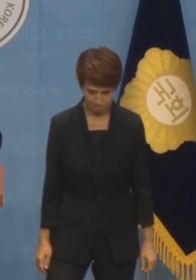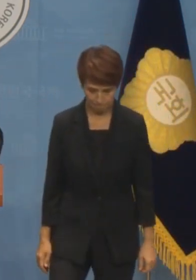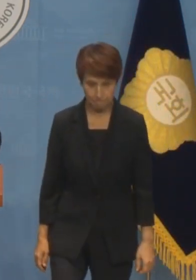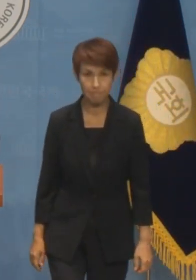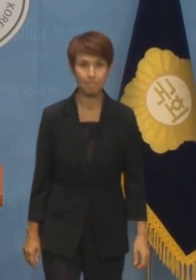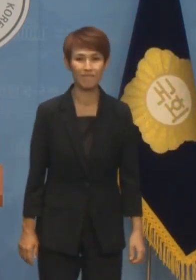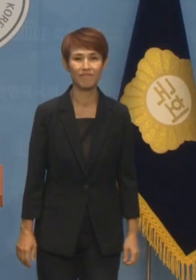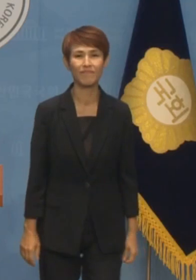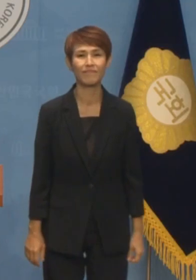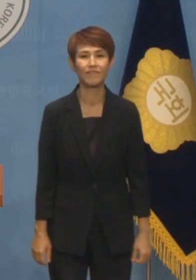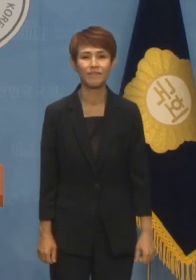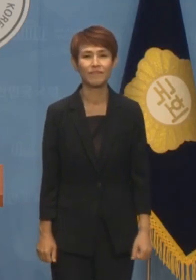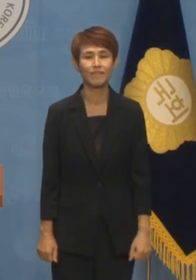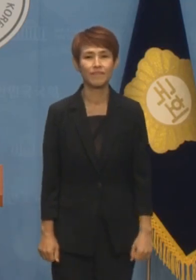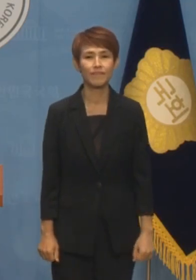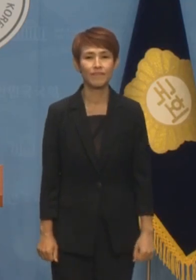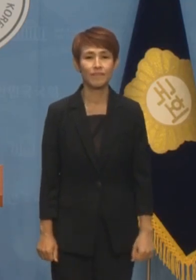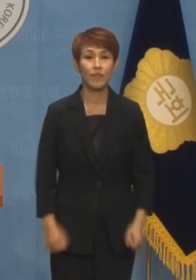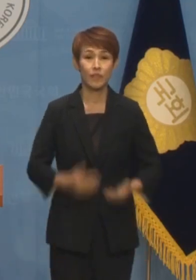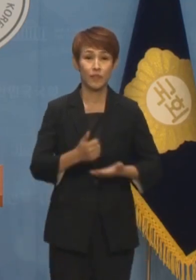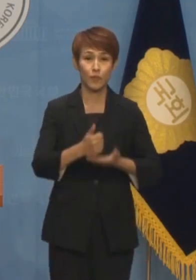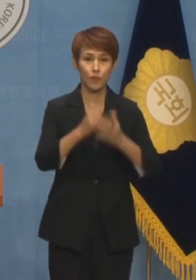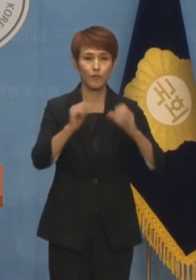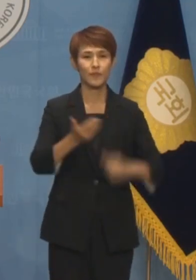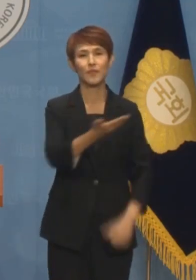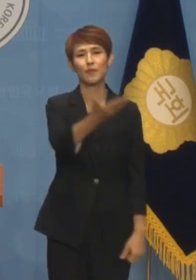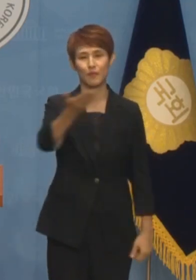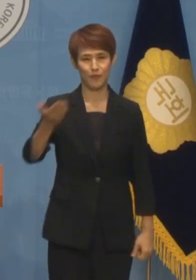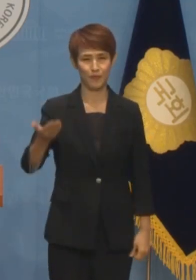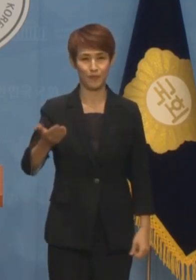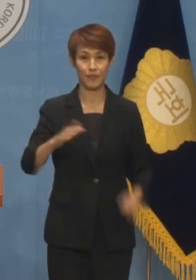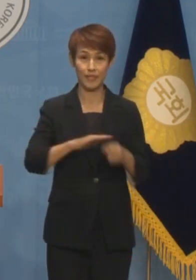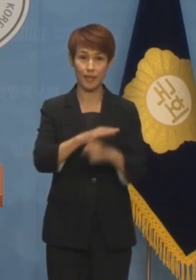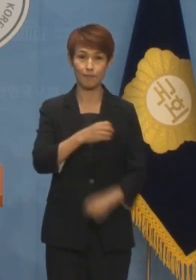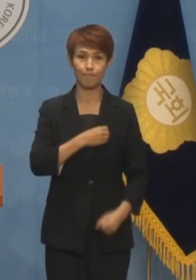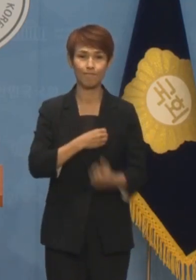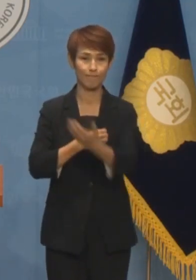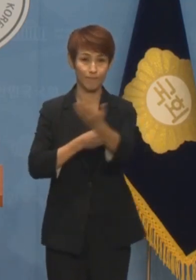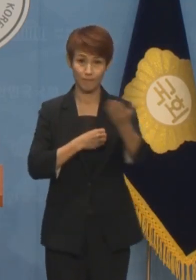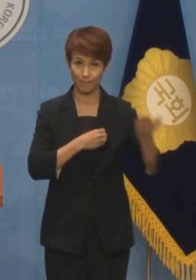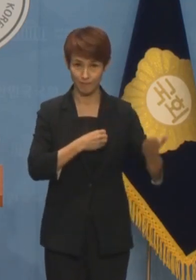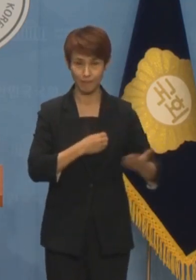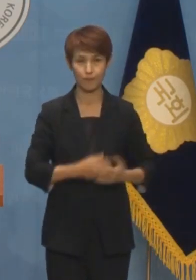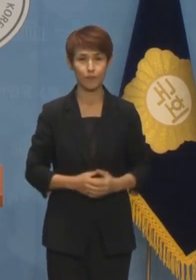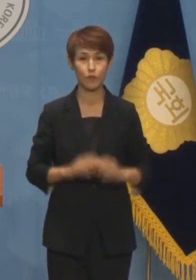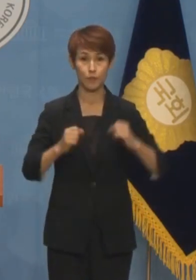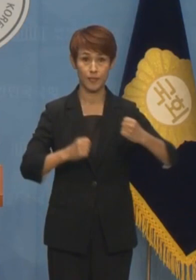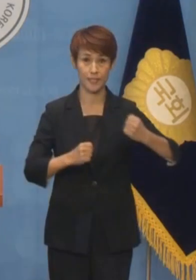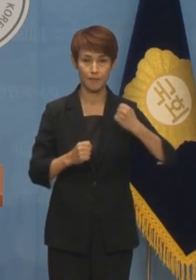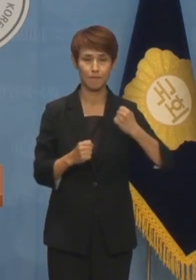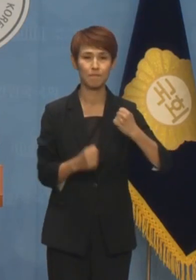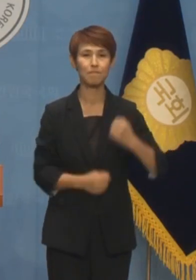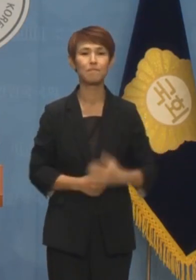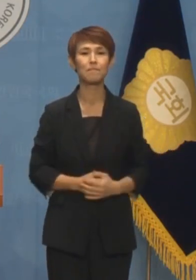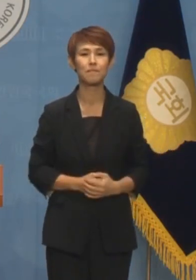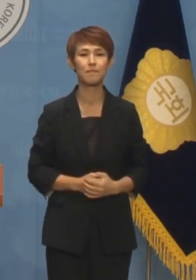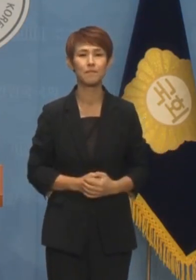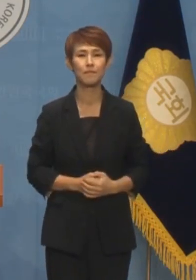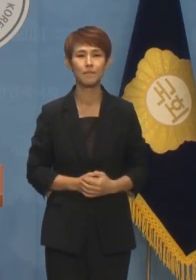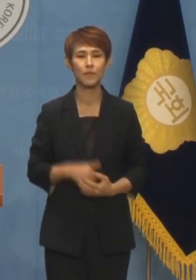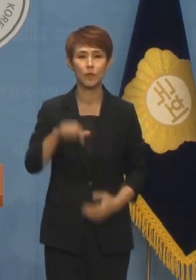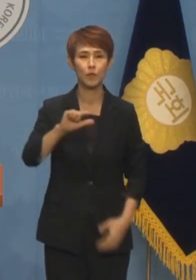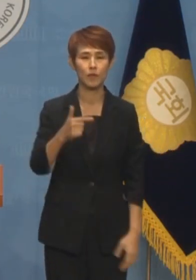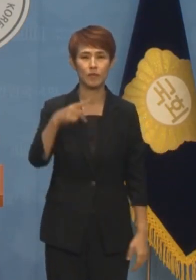안녕하세요 존경하는 국민 여러분 그리고 사랑하는 당원동지 여러분 국민의 임 강릉 출신의 권성동